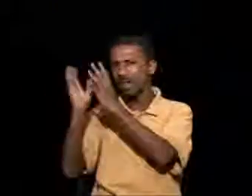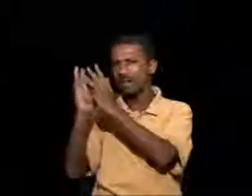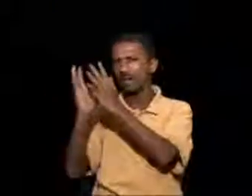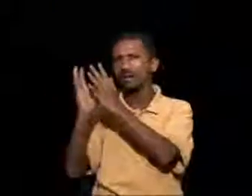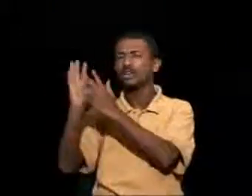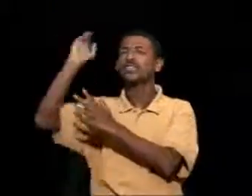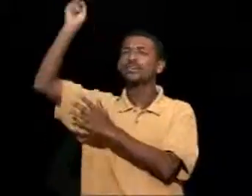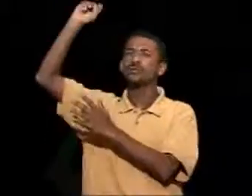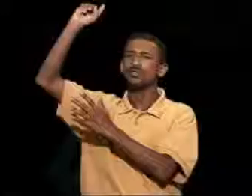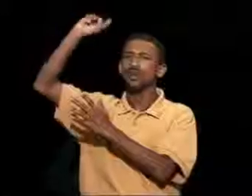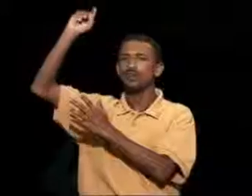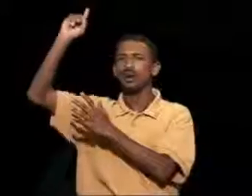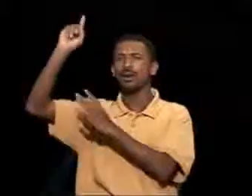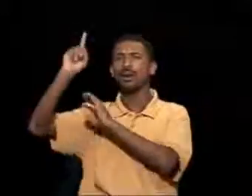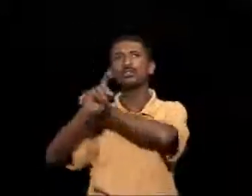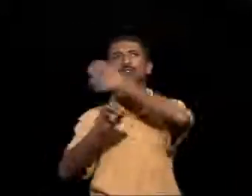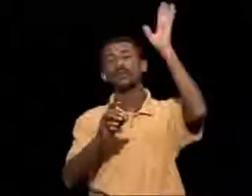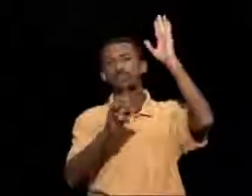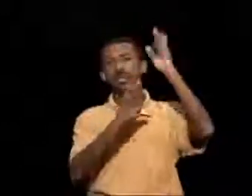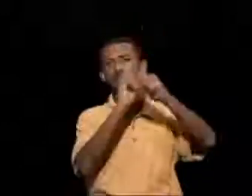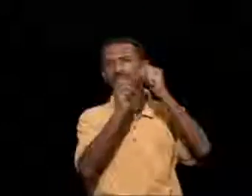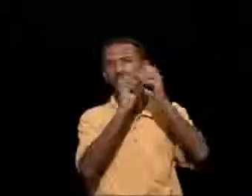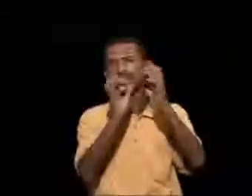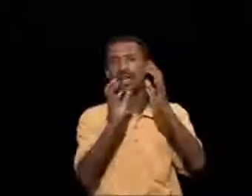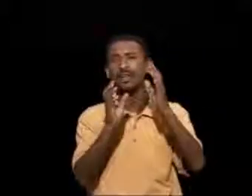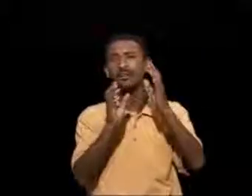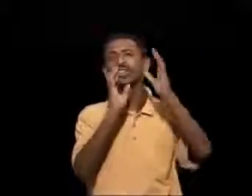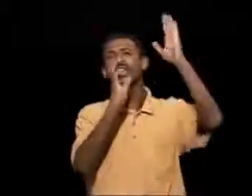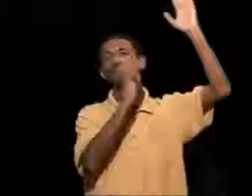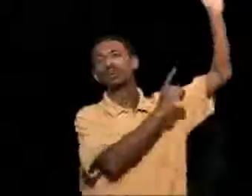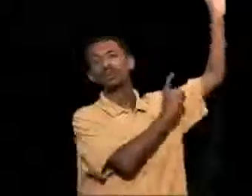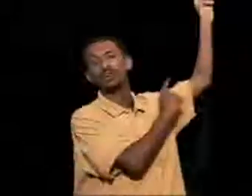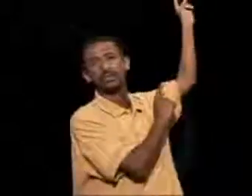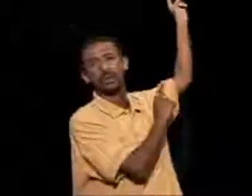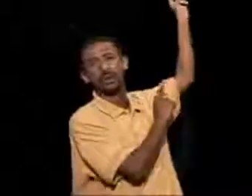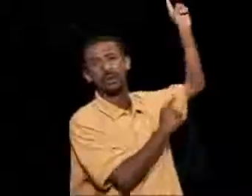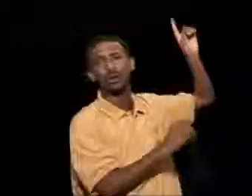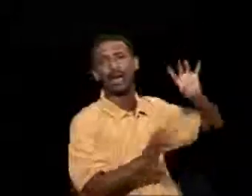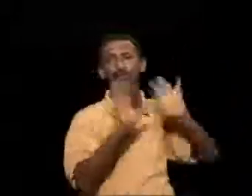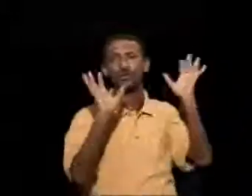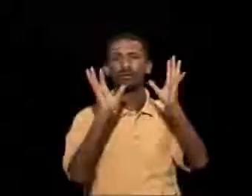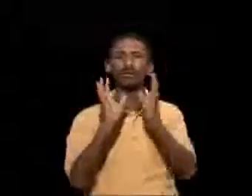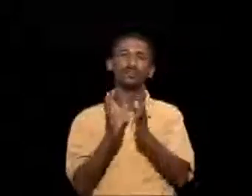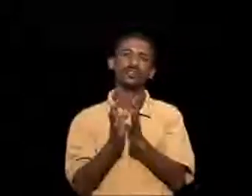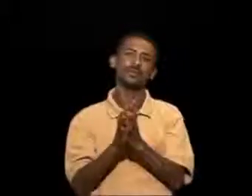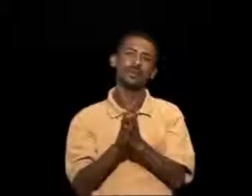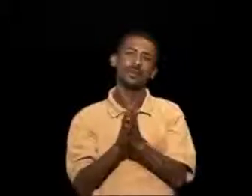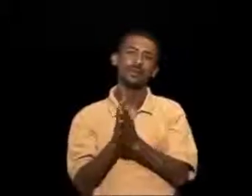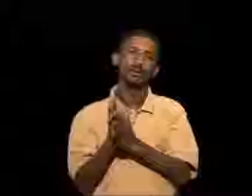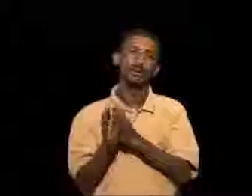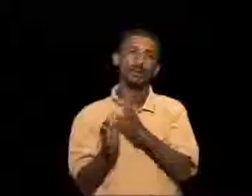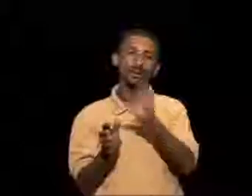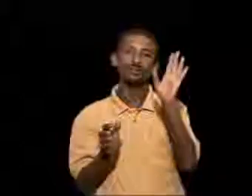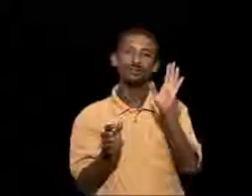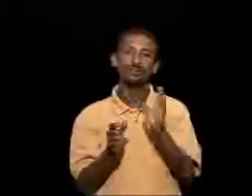የሚያካሄድ። እዛ ደግሞ ዞርፎ ተለበች ጋር የሚሰራ ስራ መታችሁ ተመልከቶ አሪፍ ፊልም ነው መቼም